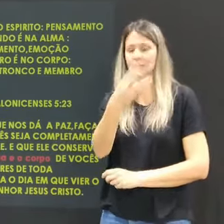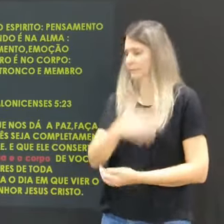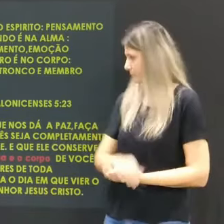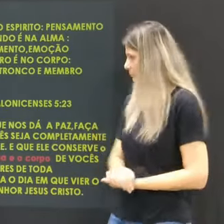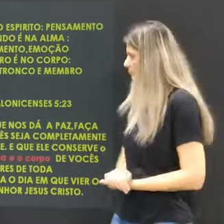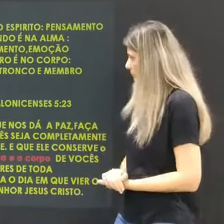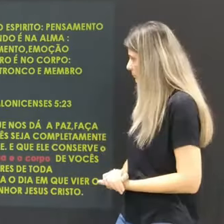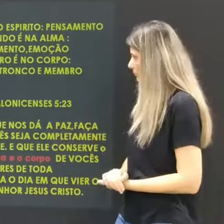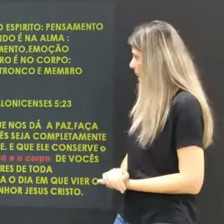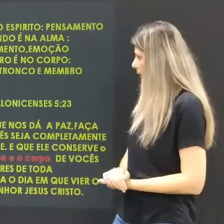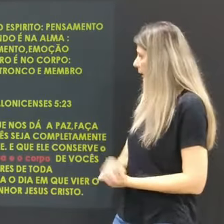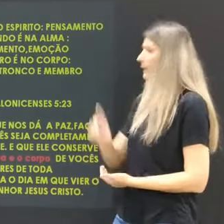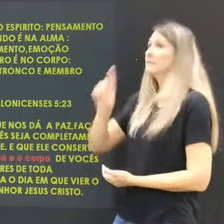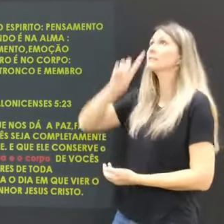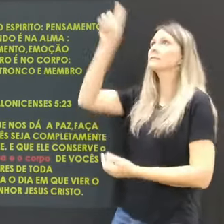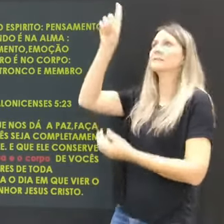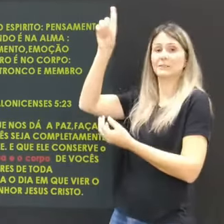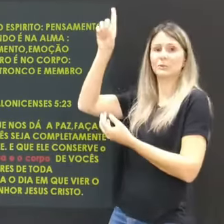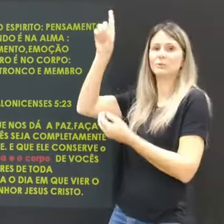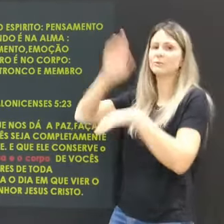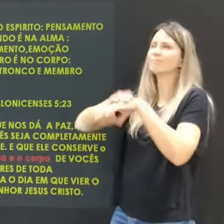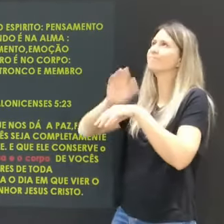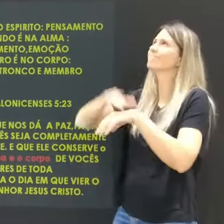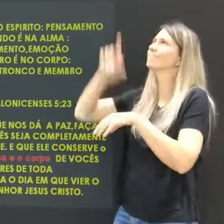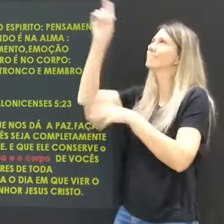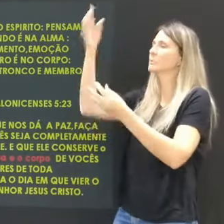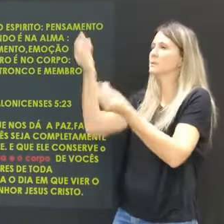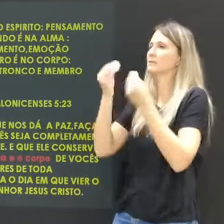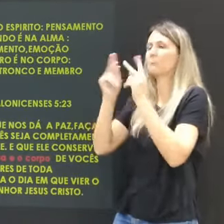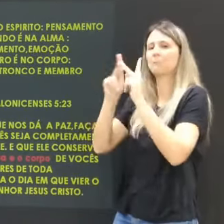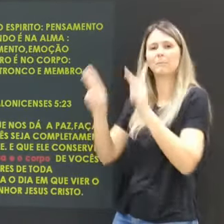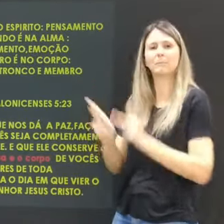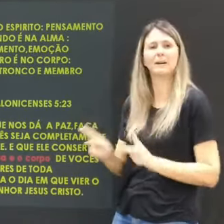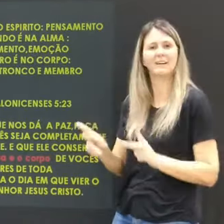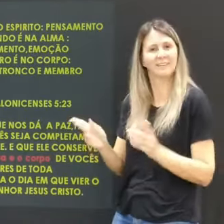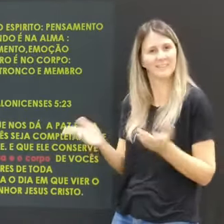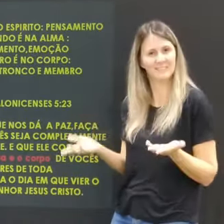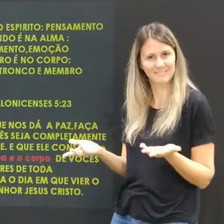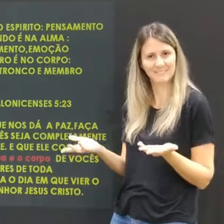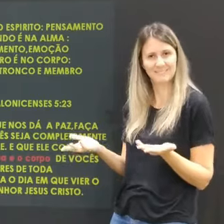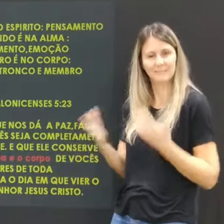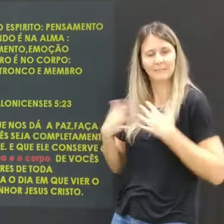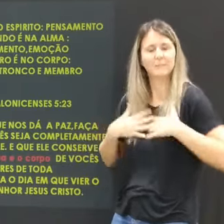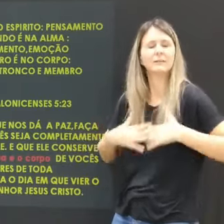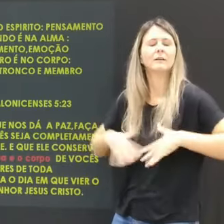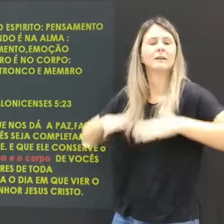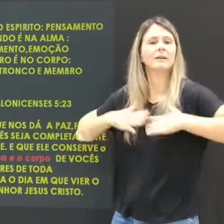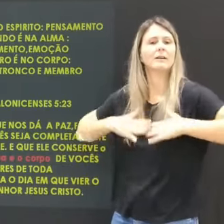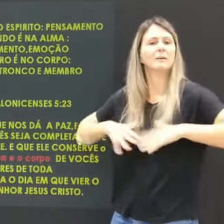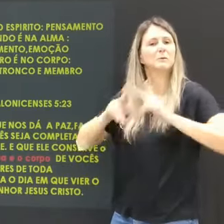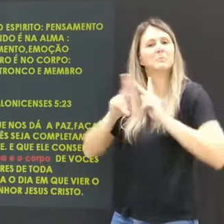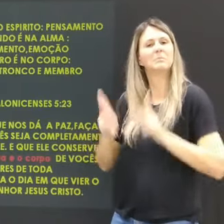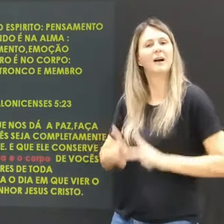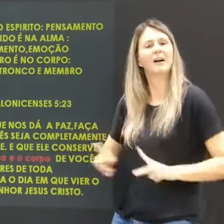5:23. E Deus, né? Ele nos dá paz, né? Calma, paz,